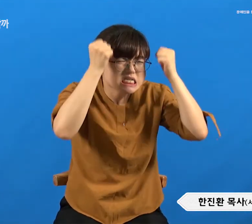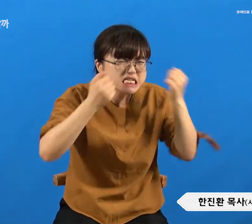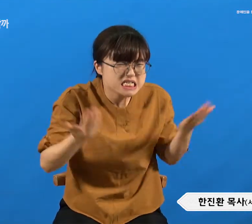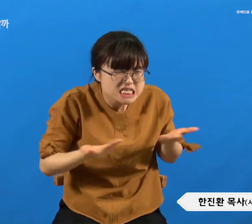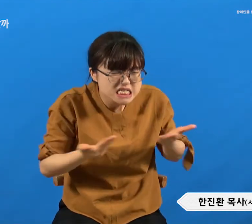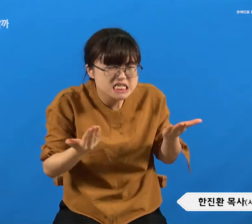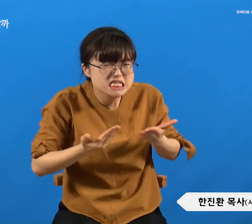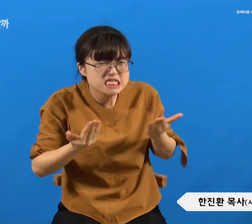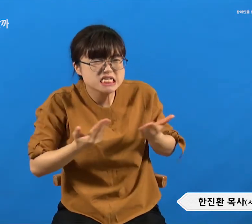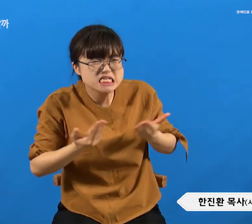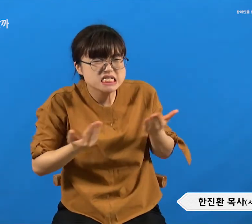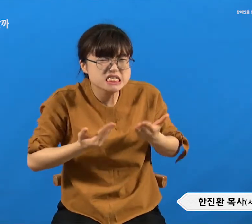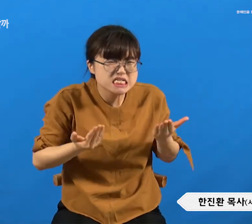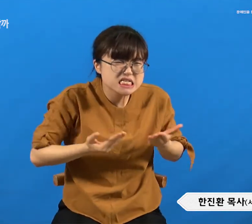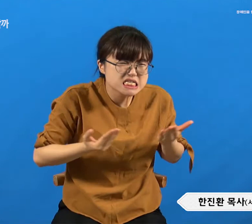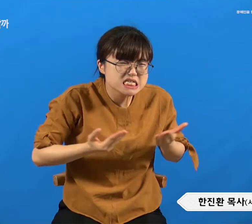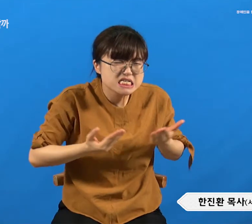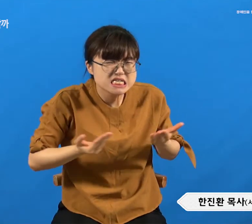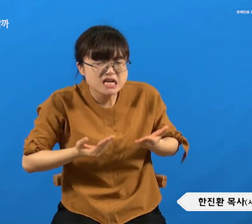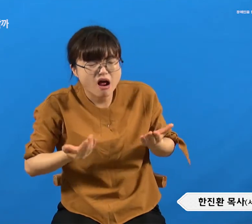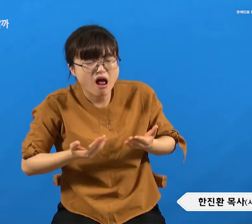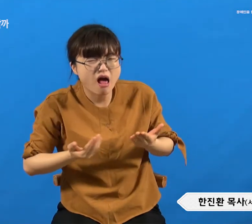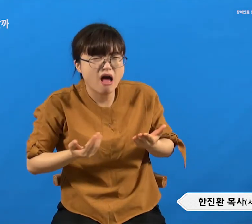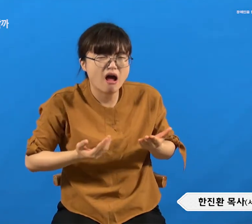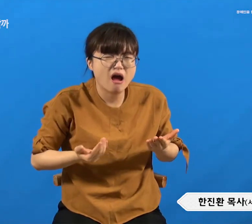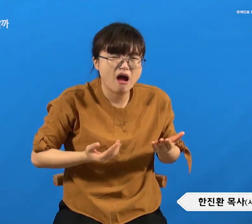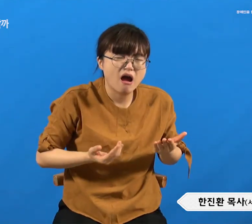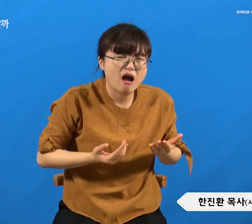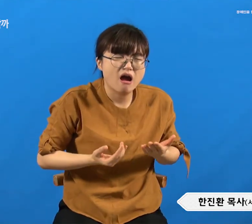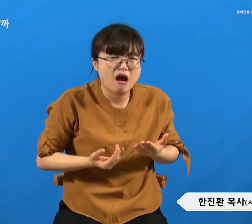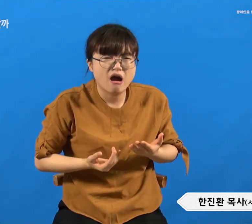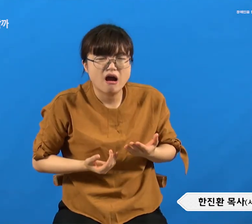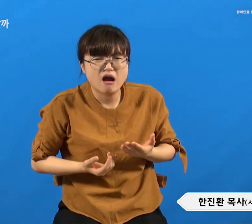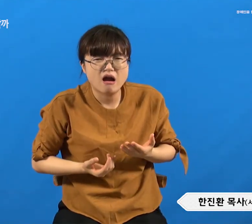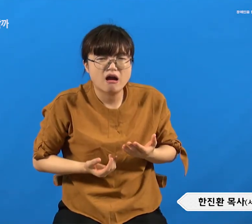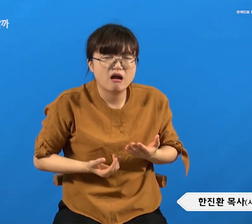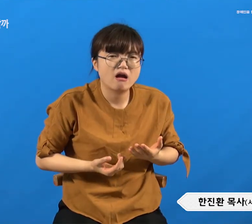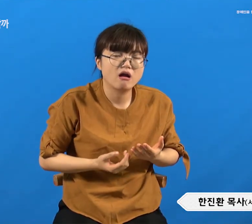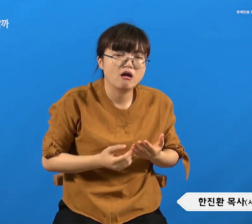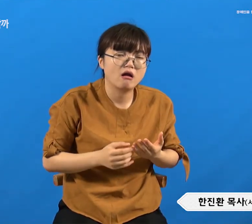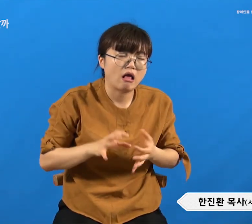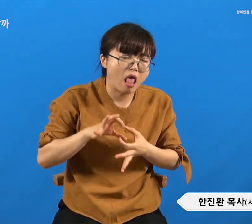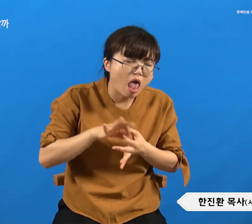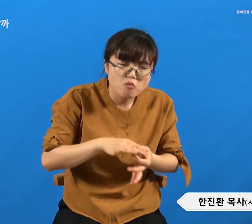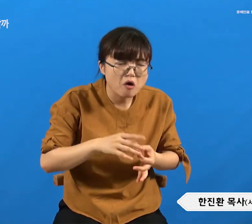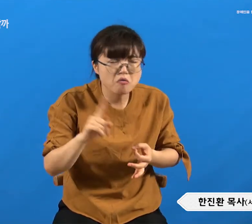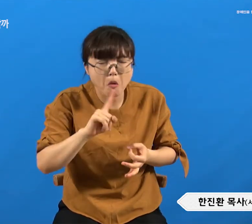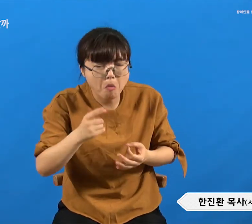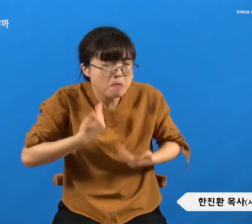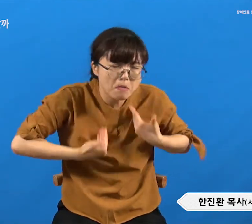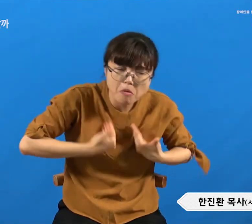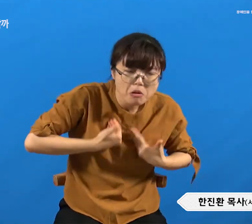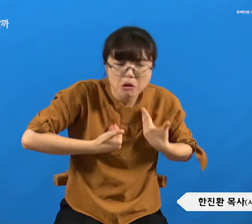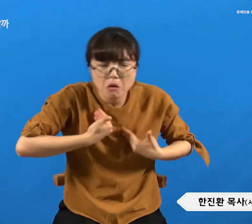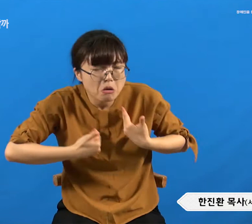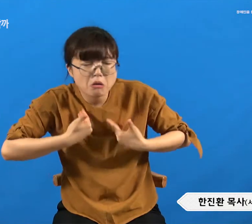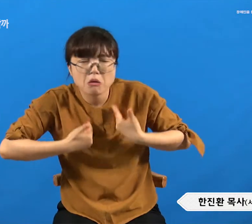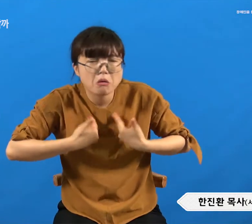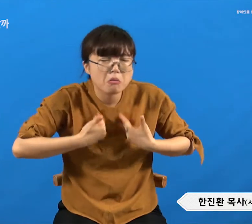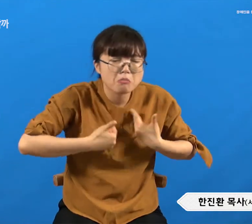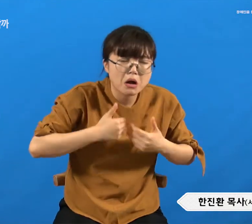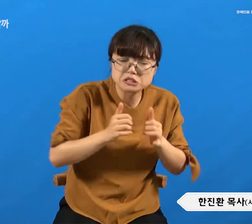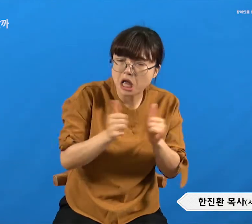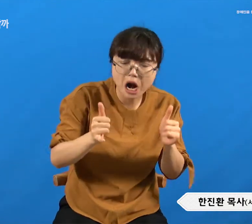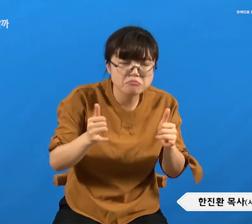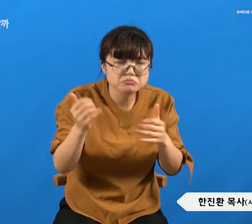모습이 마치 영화의 한 장면처럼 눈앞에 쫙 펼쳐집니다. 어디로 가는지도 모르고 그냥 군중